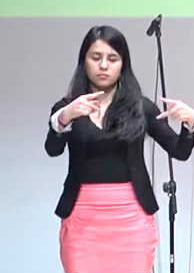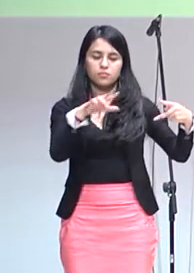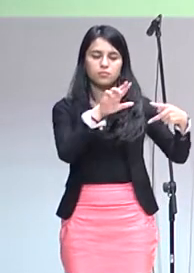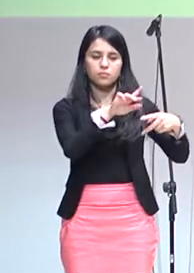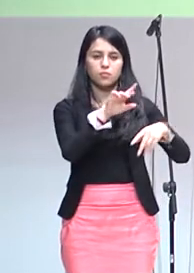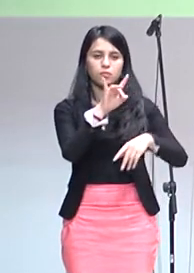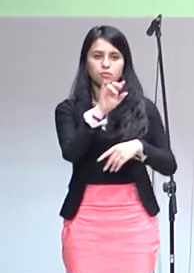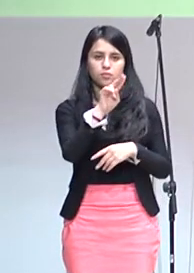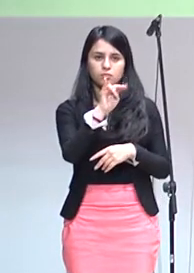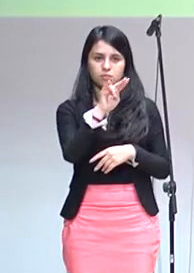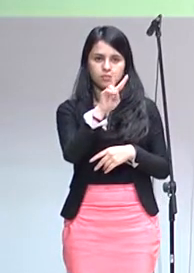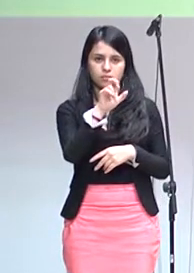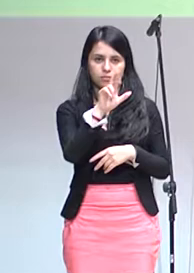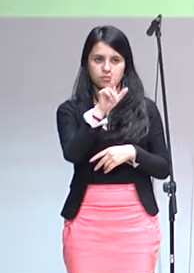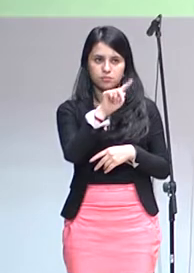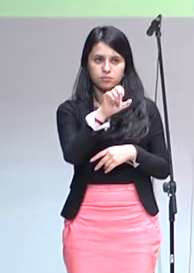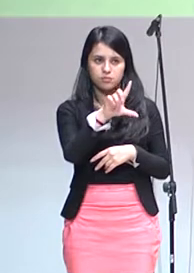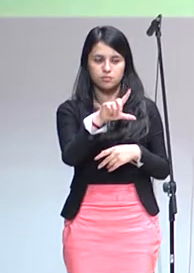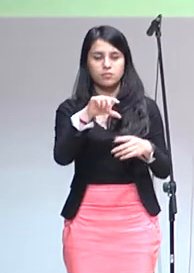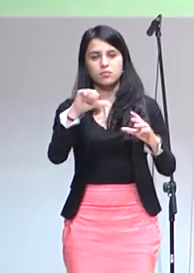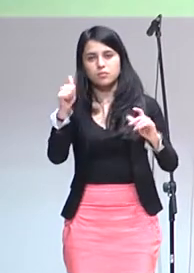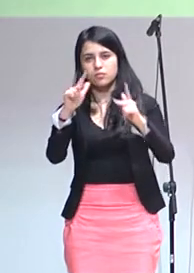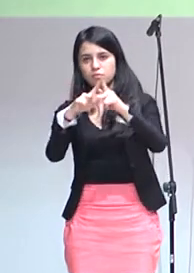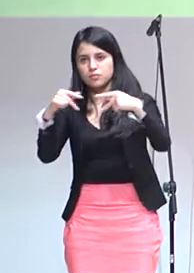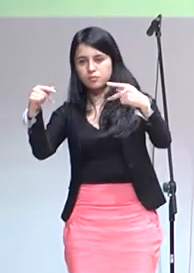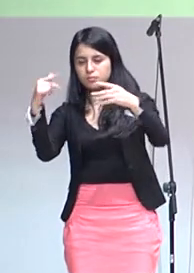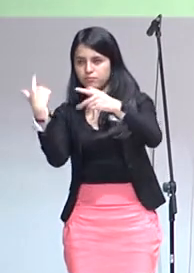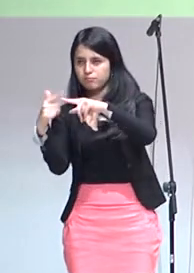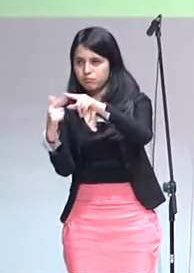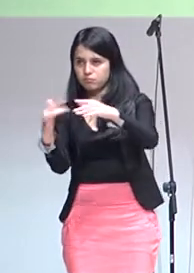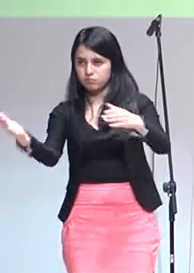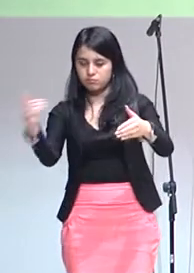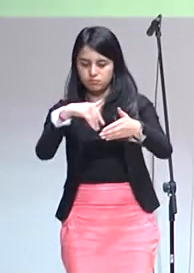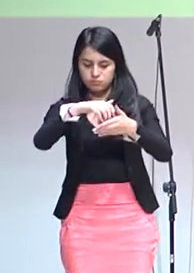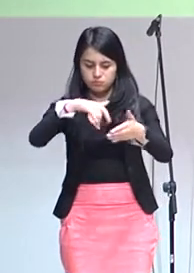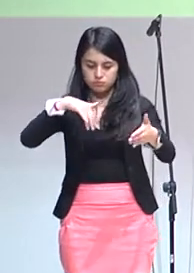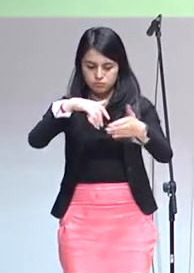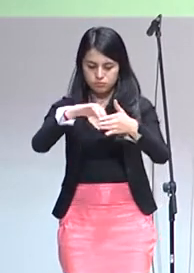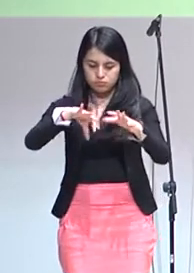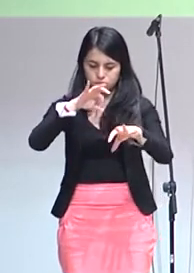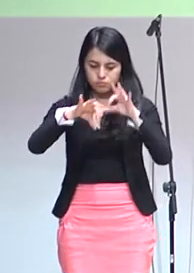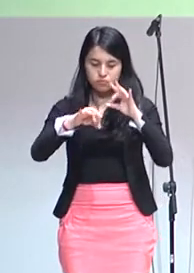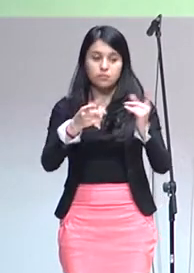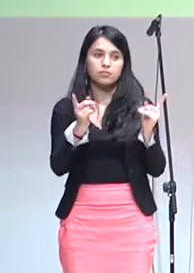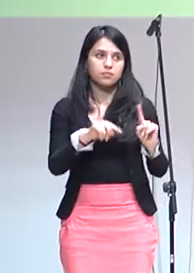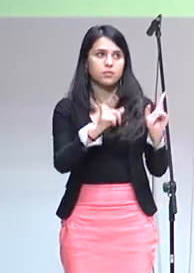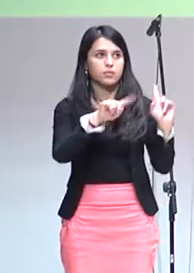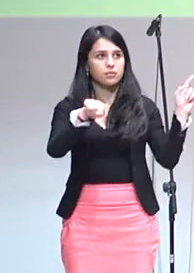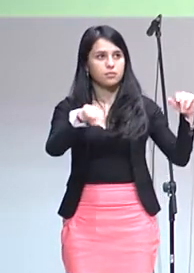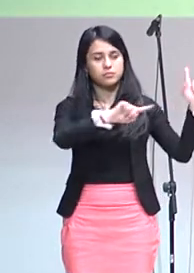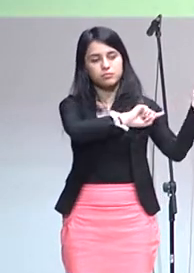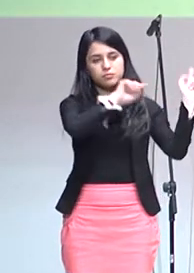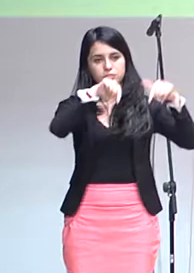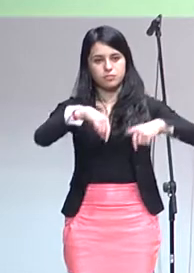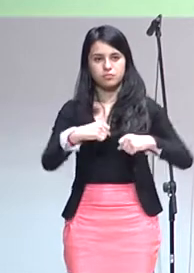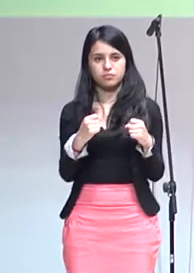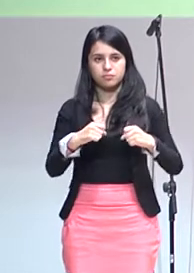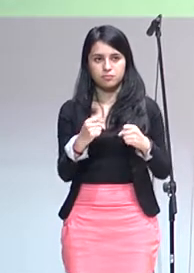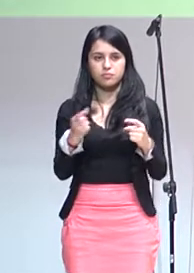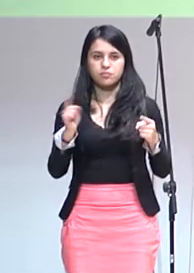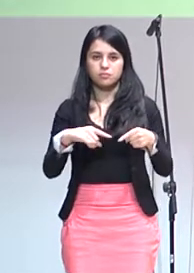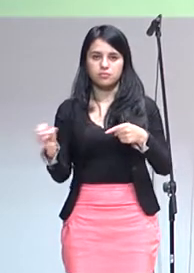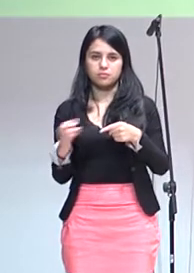archivo de la Catedral de Cartagena, y algunas veces que estuvimos acá en la ciudad de Bogotá, en los foros nacionales, también se hizo